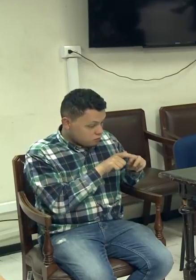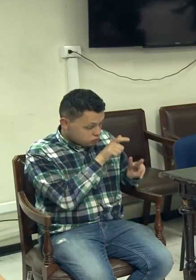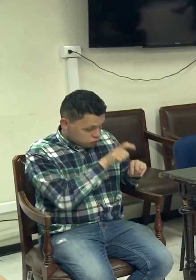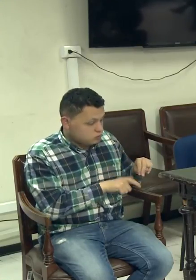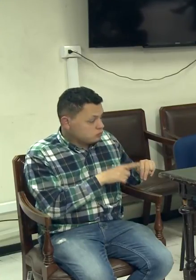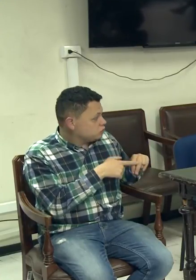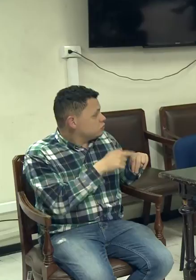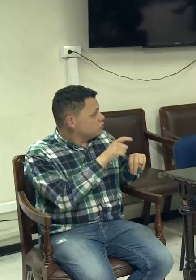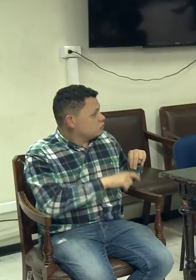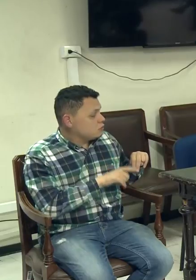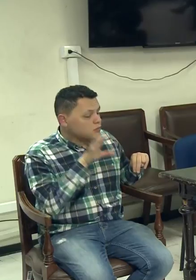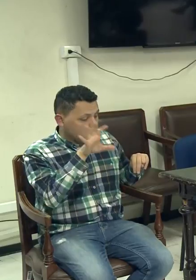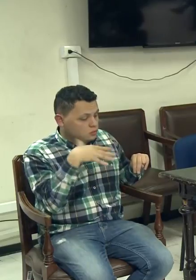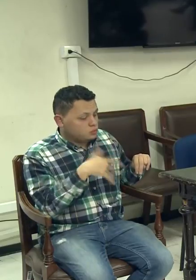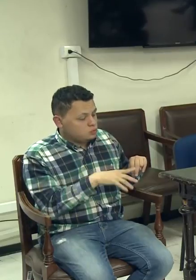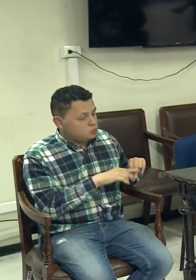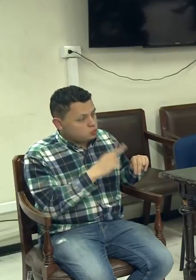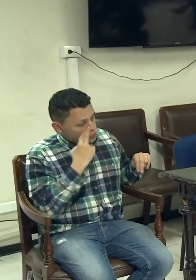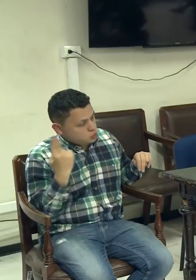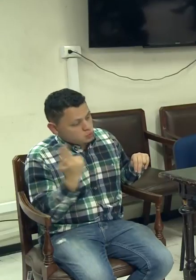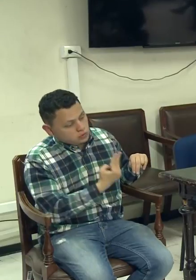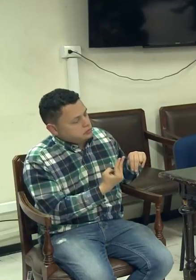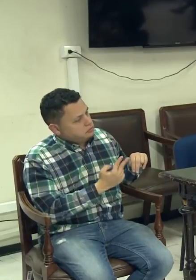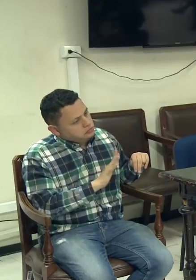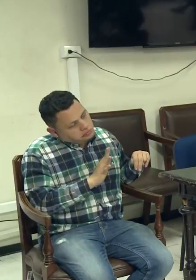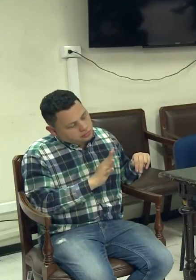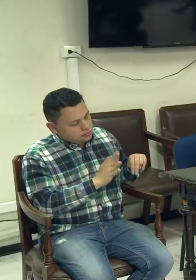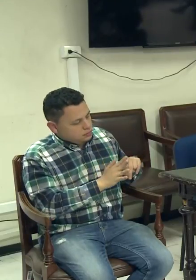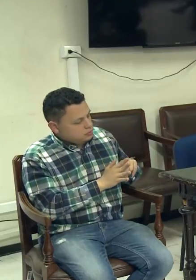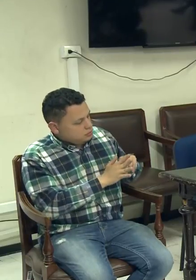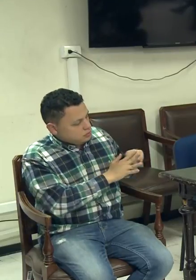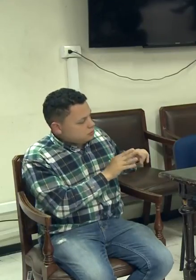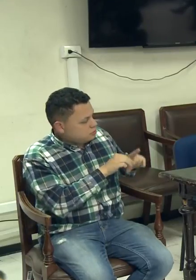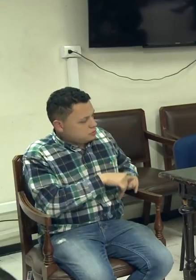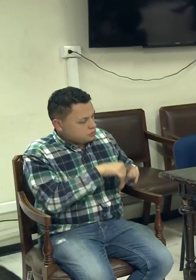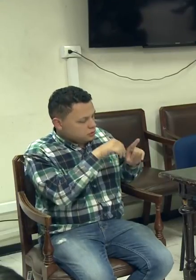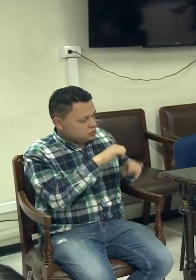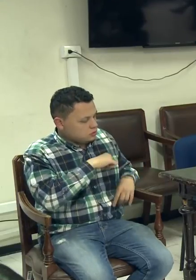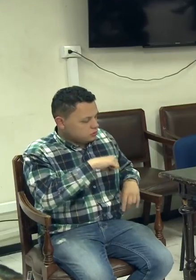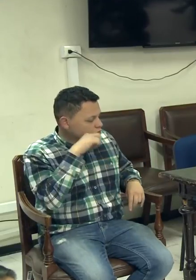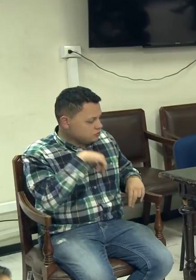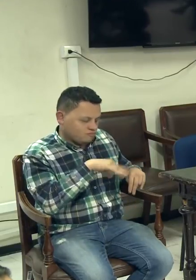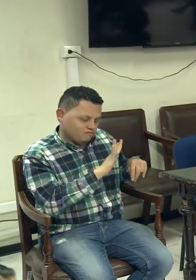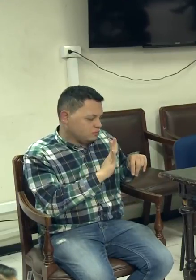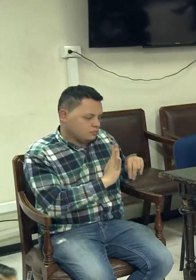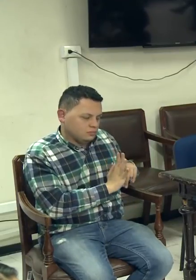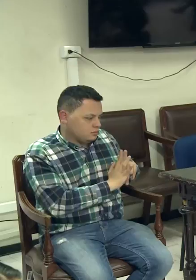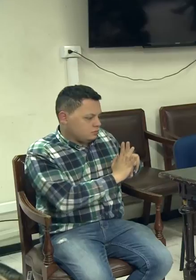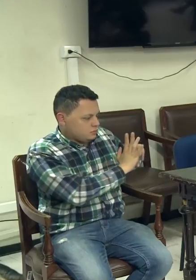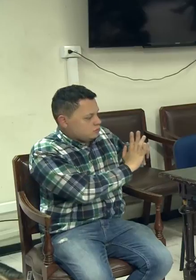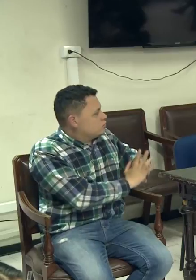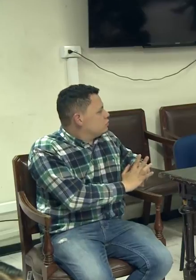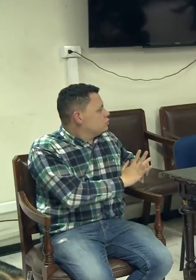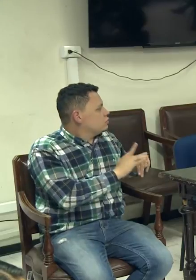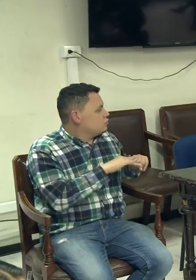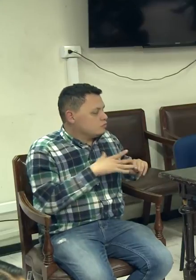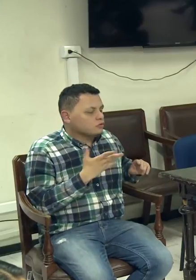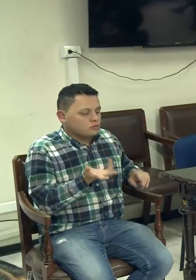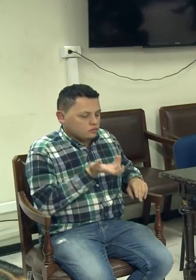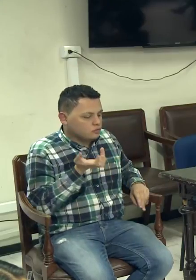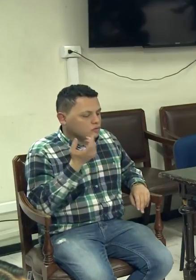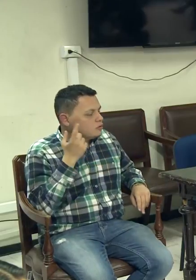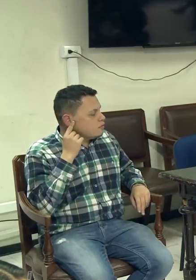un héroe para el país, de la maestría en derechos humanos, porque hubo un grupo